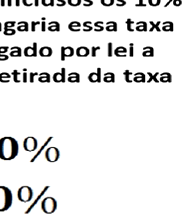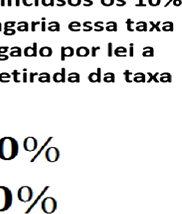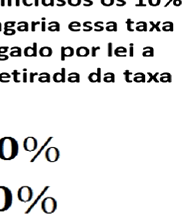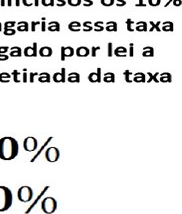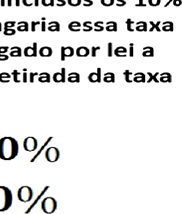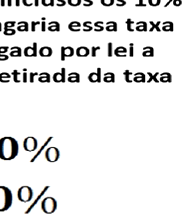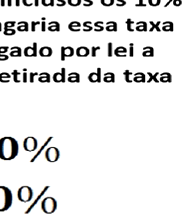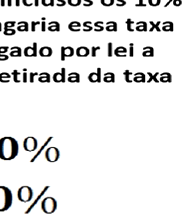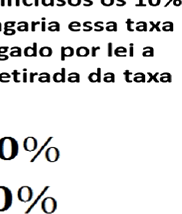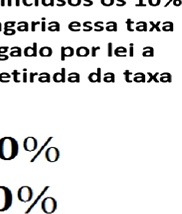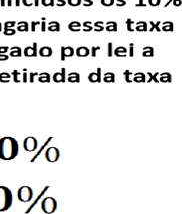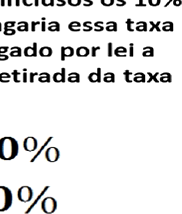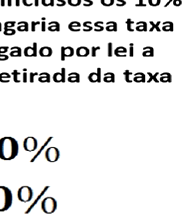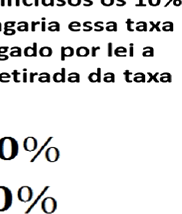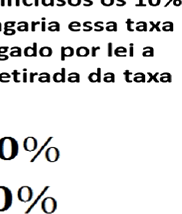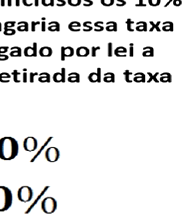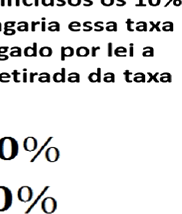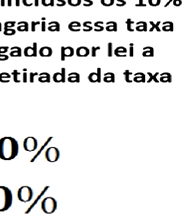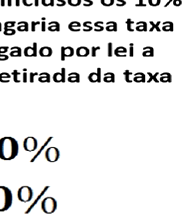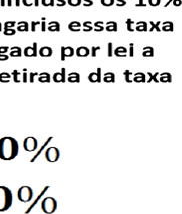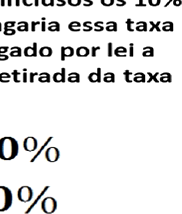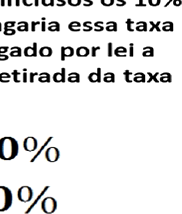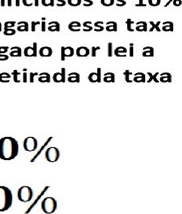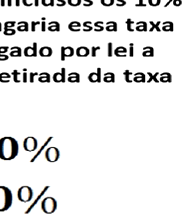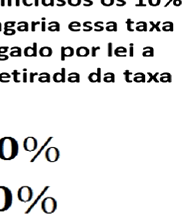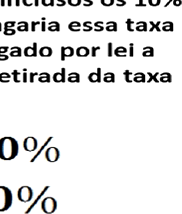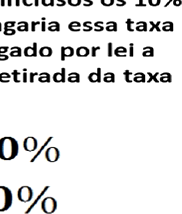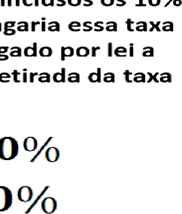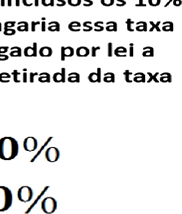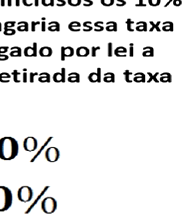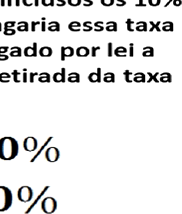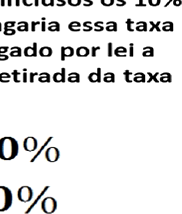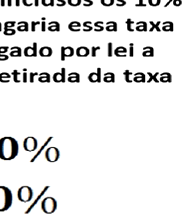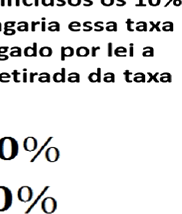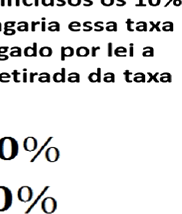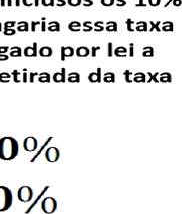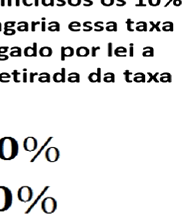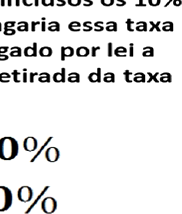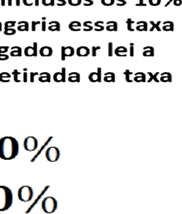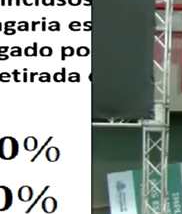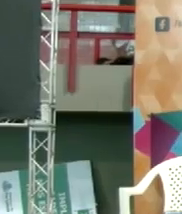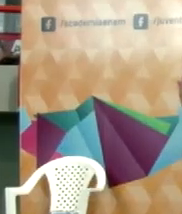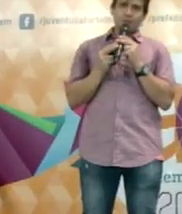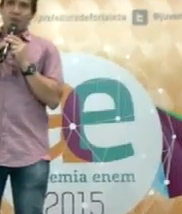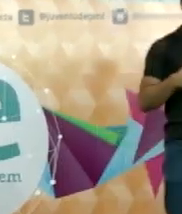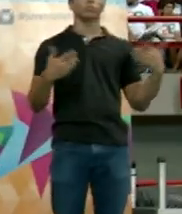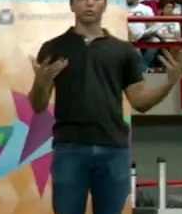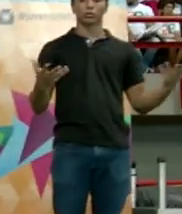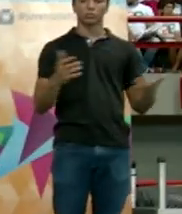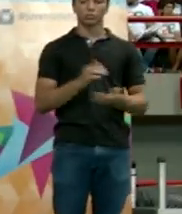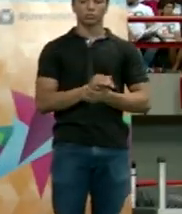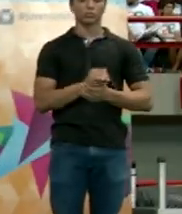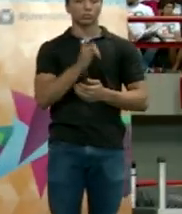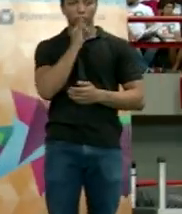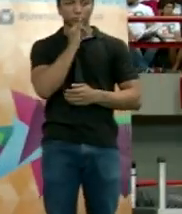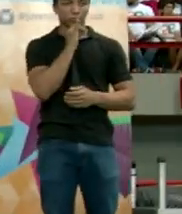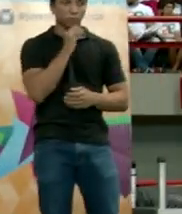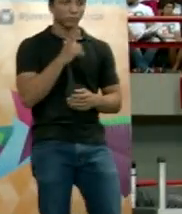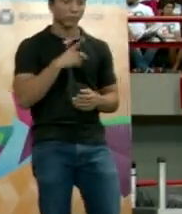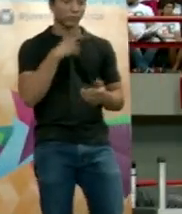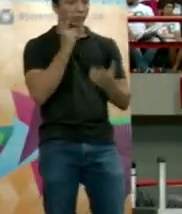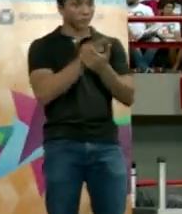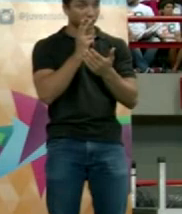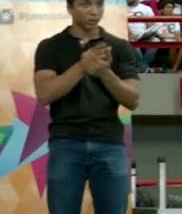pagamento. Assim, após a correção, retirada da taxa de 10%, o valor pago foi quanto? Toda vida que nós